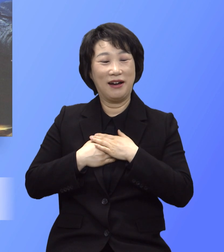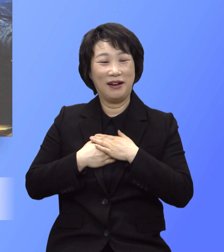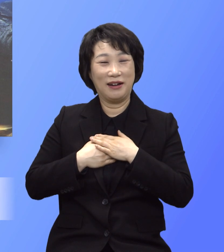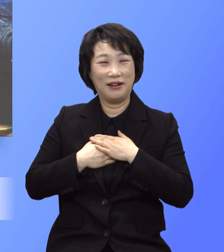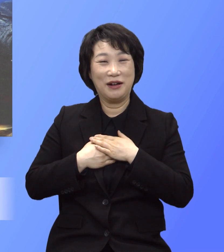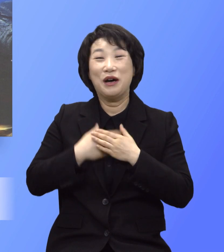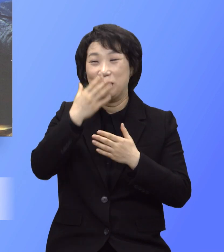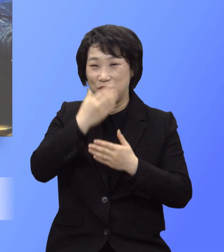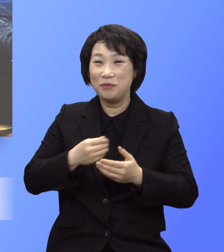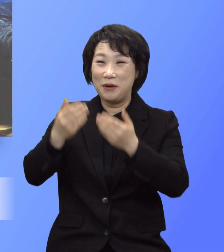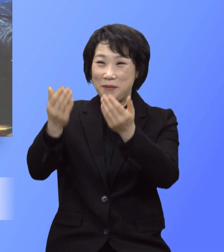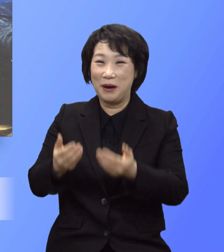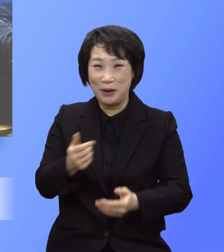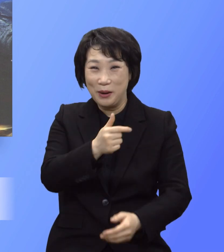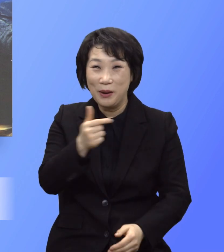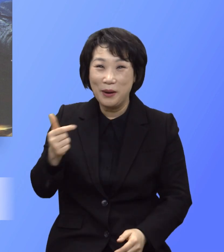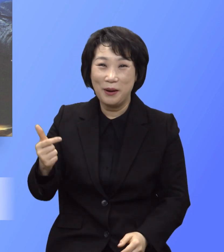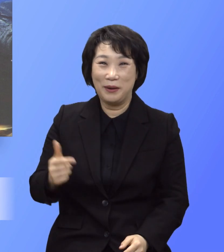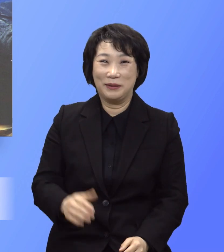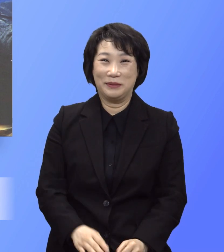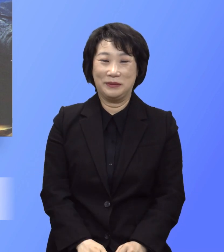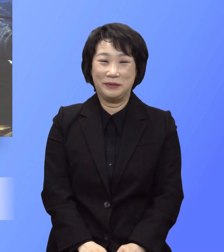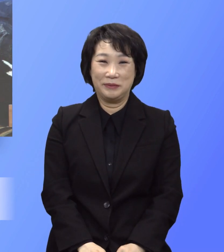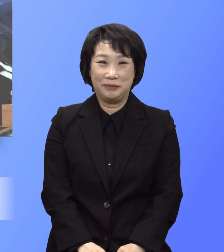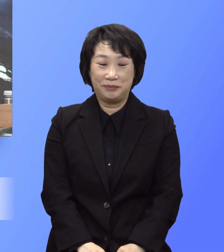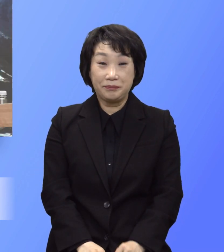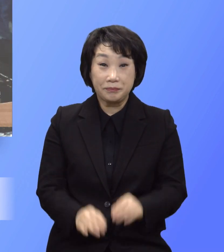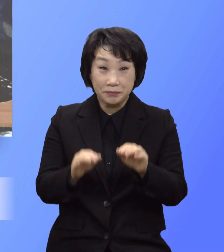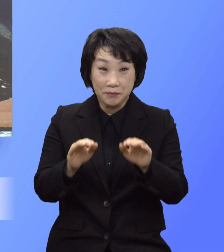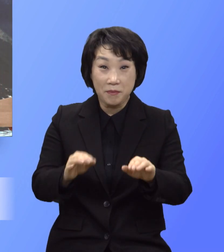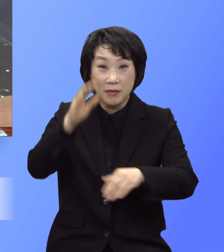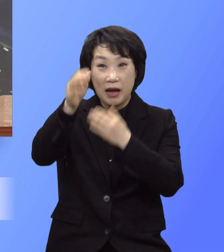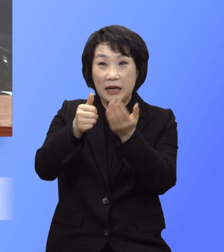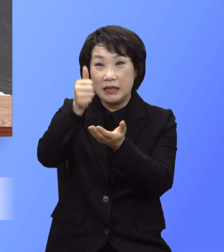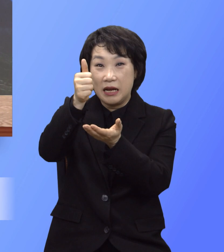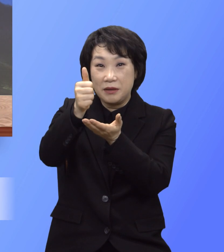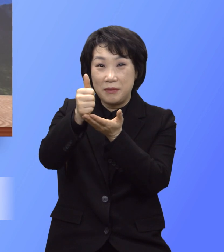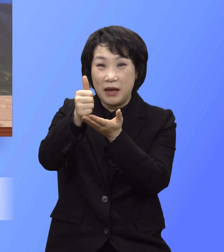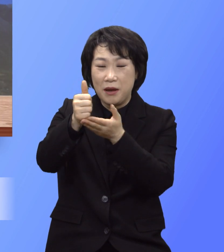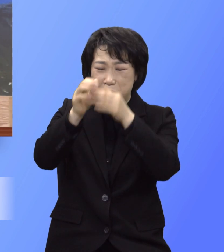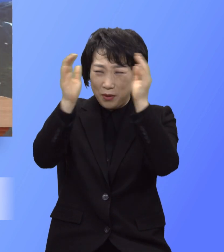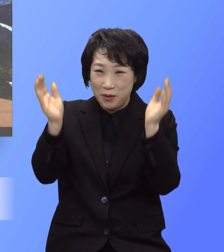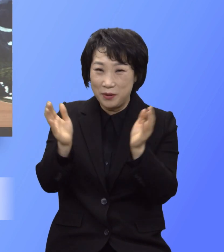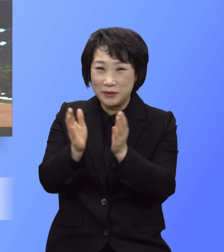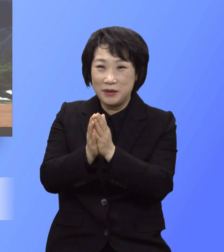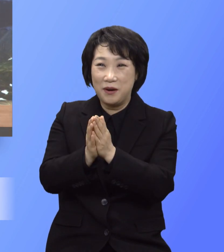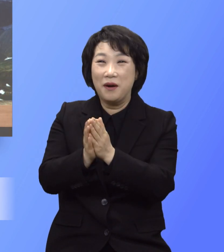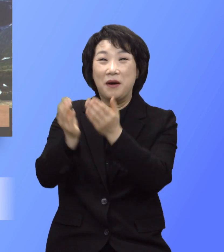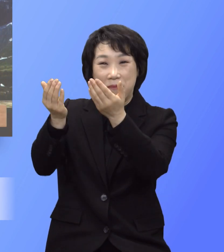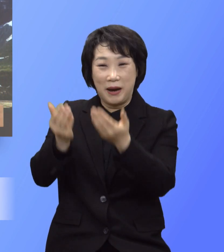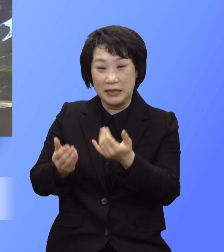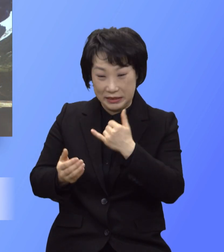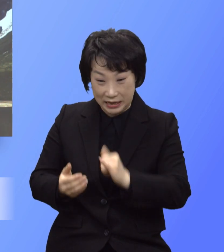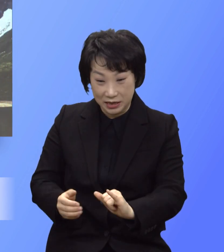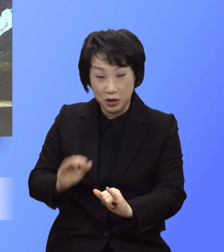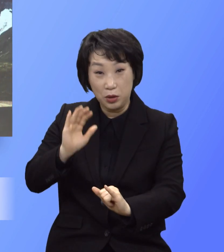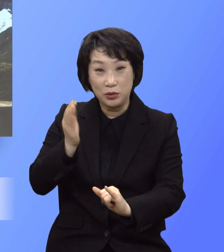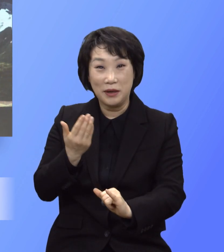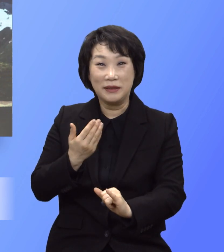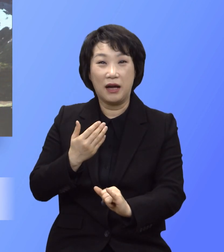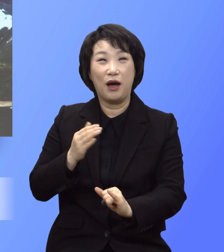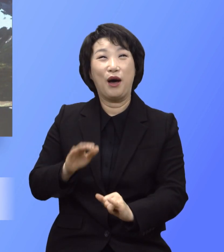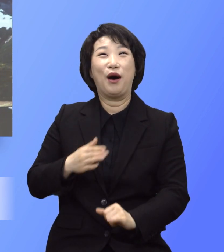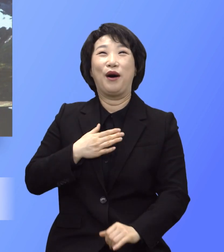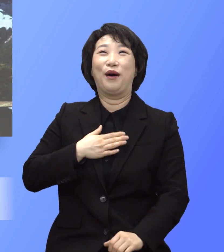어마어마한 축복이냐. 예, 하나님의 상속받을 아들, 자녀.